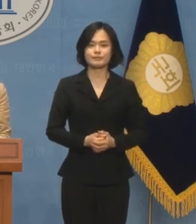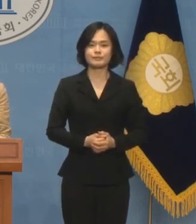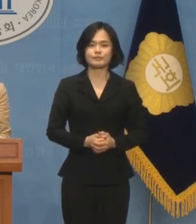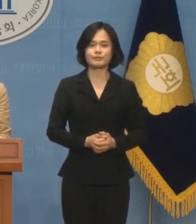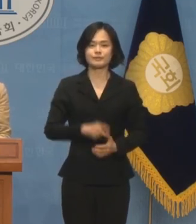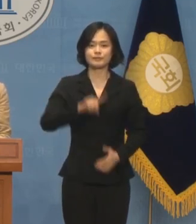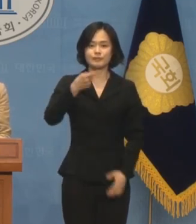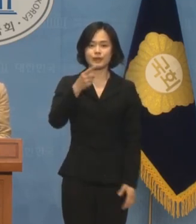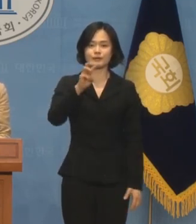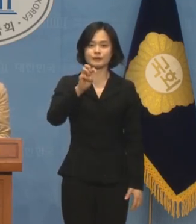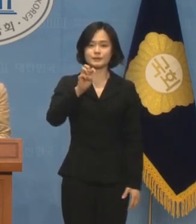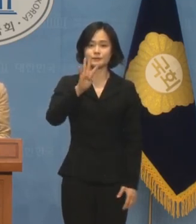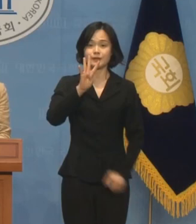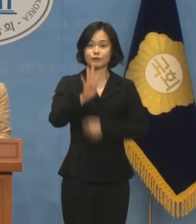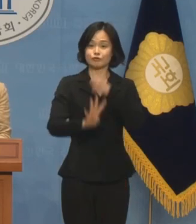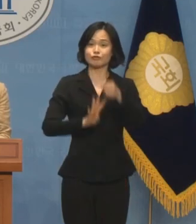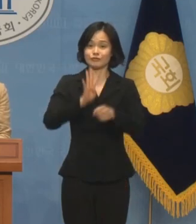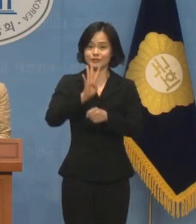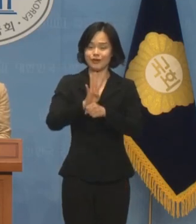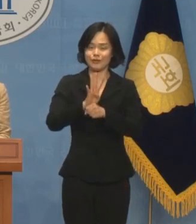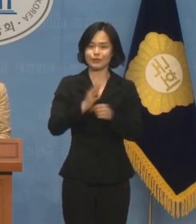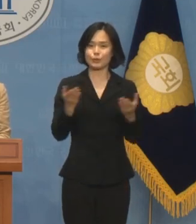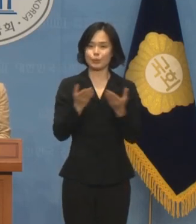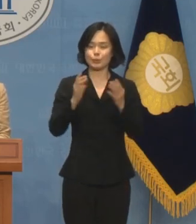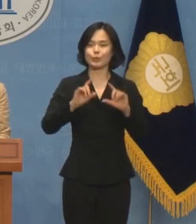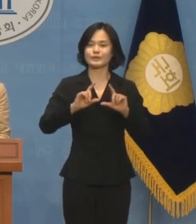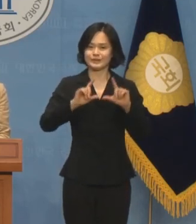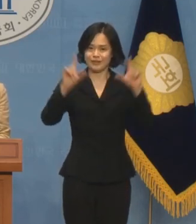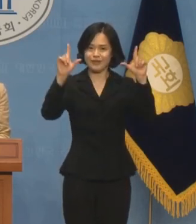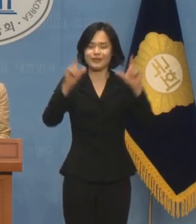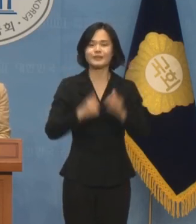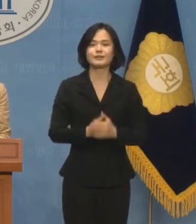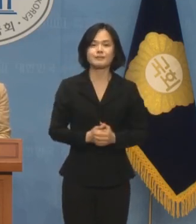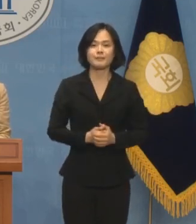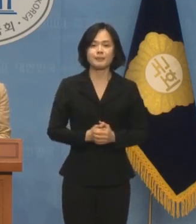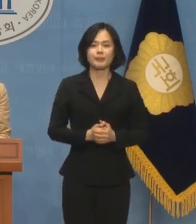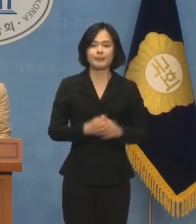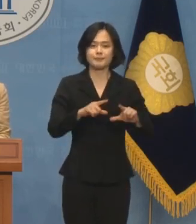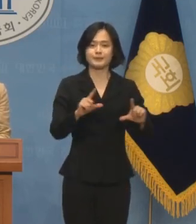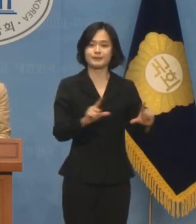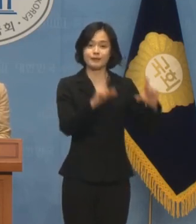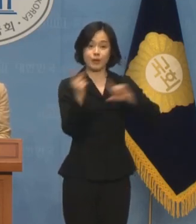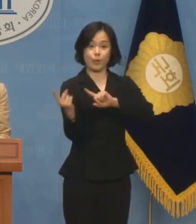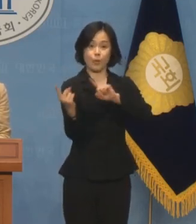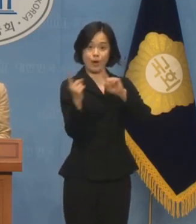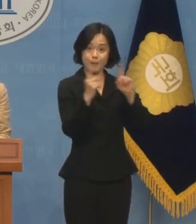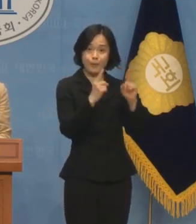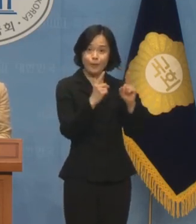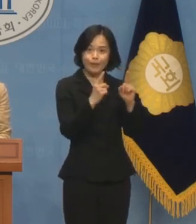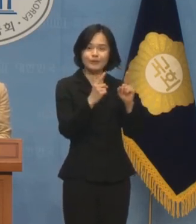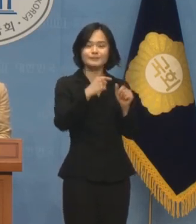134주년 노동절 민생 회복으로 노동자 삶을 지키겠습니다 오늘은